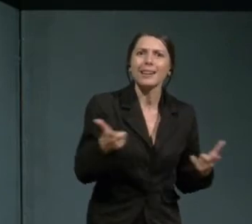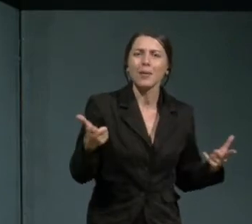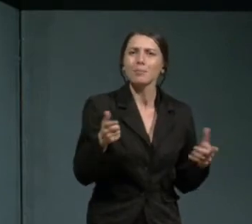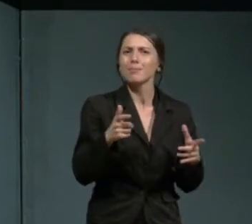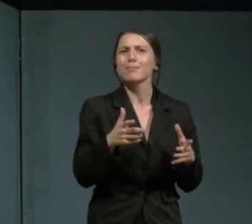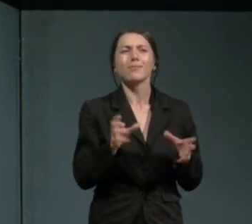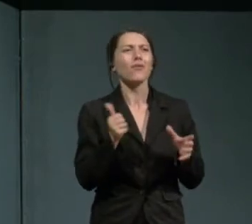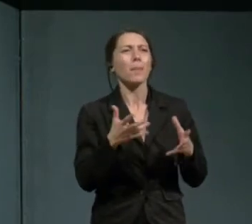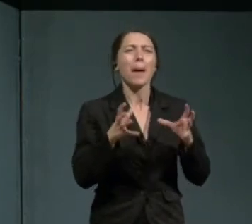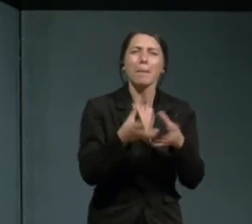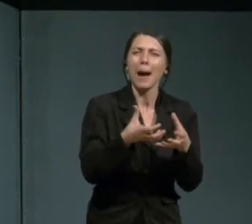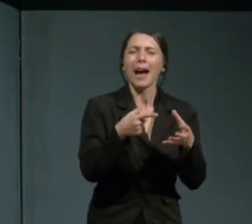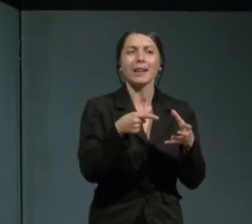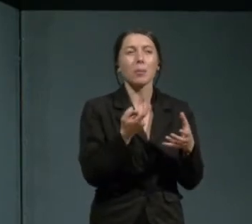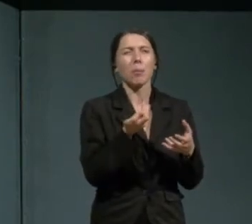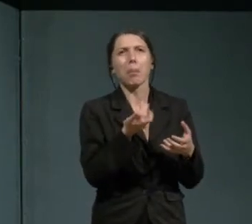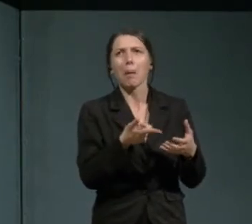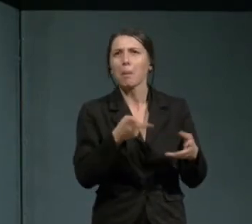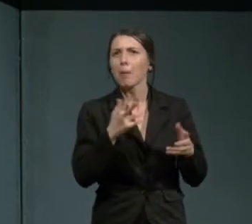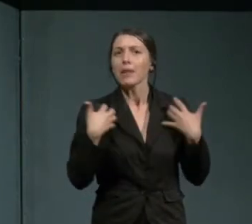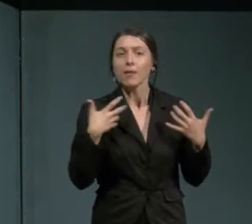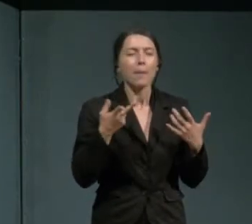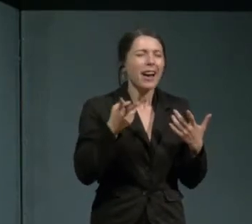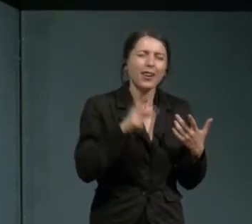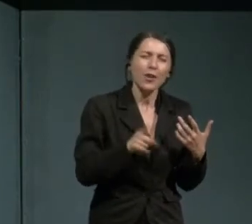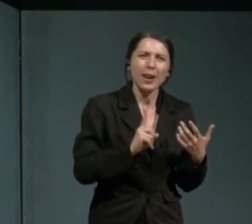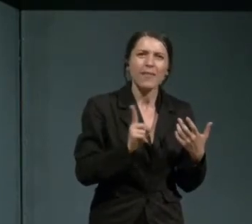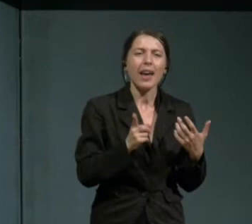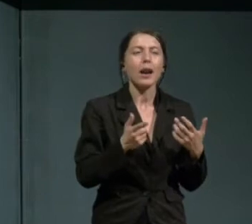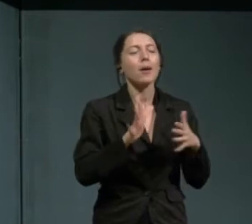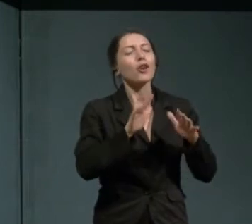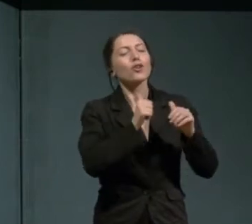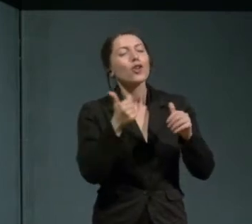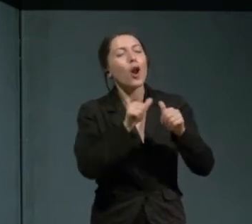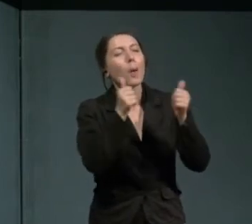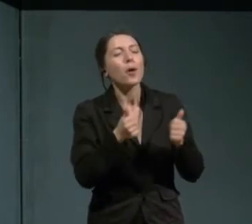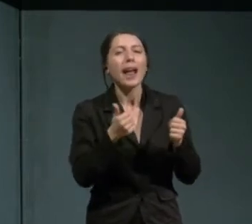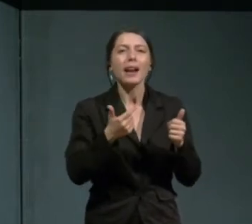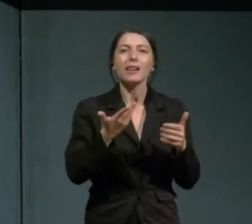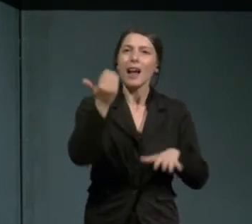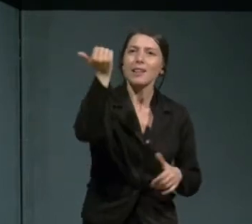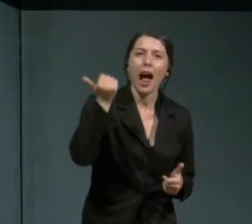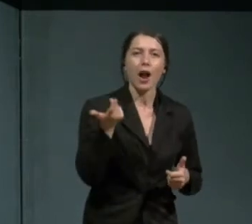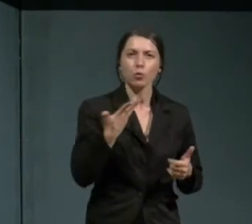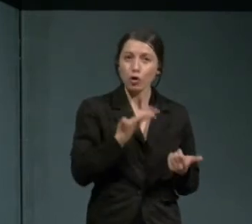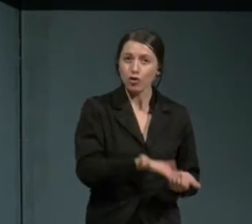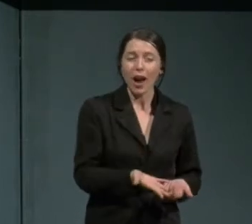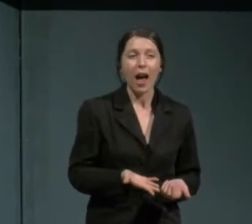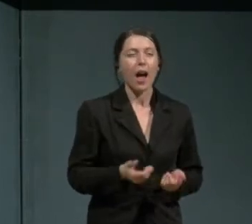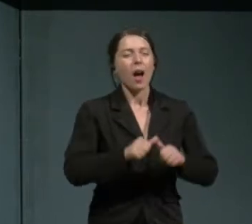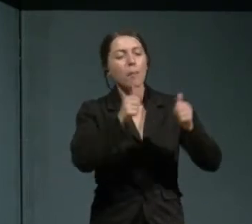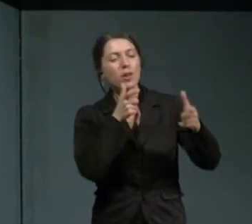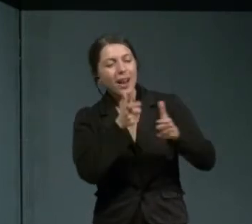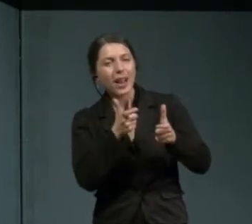po selvaggia eccetera ma no non è vero hanno una modalità per salutarsi hanno una modalità per